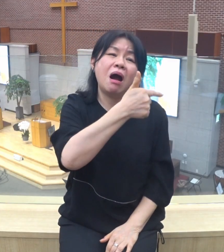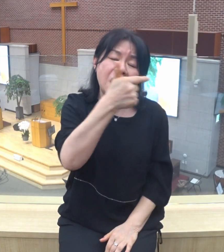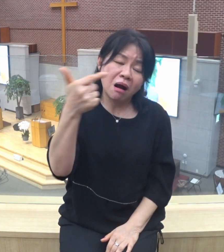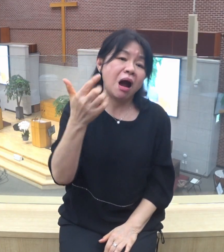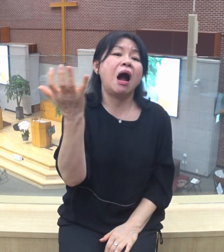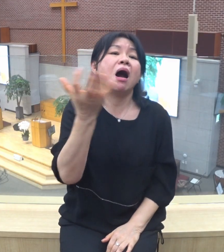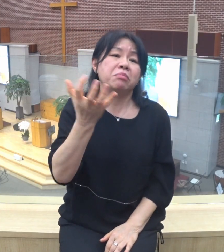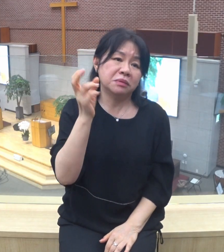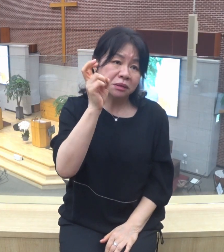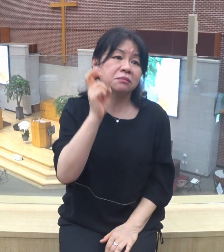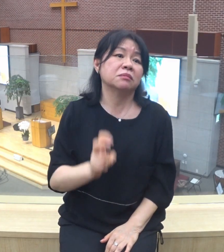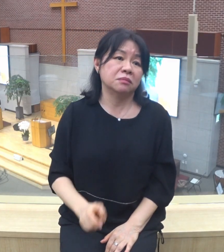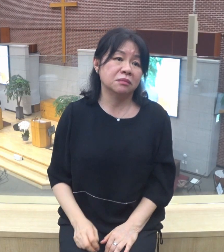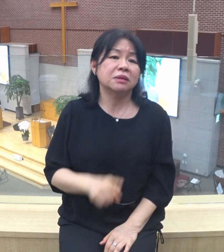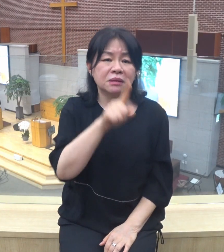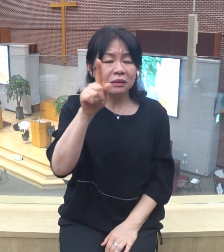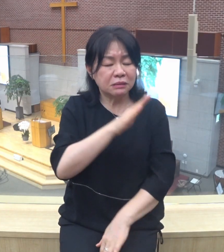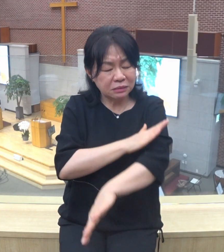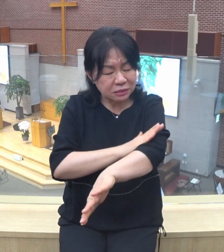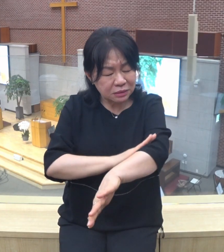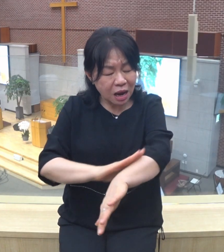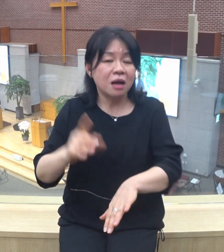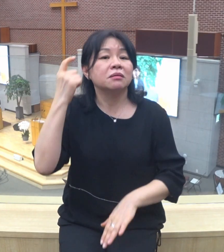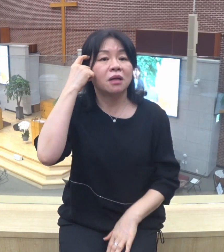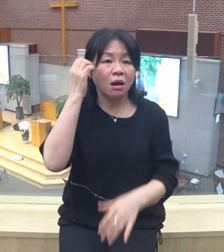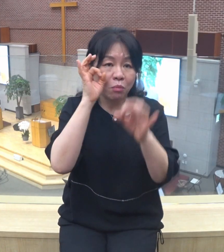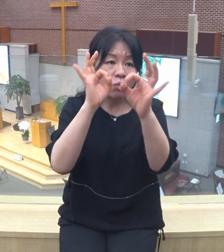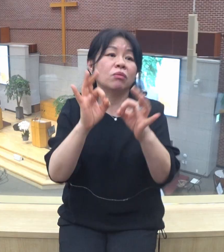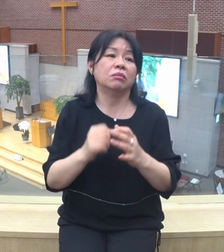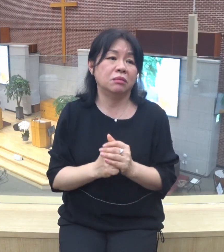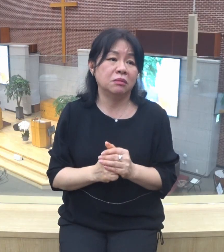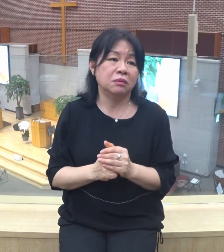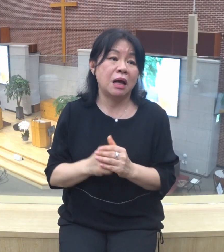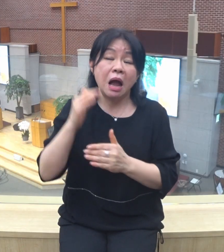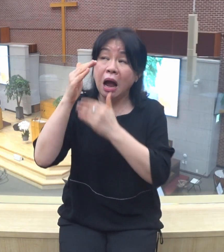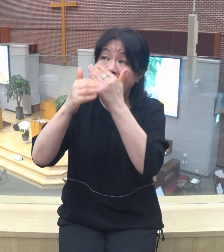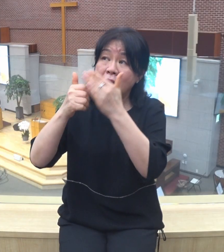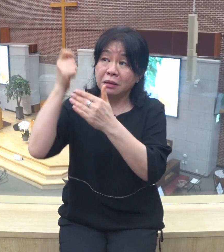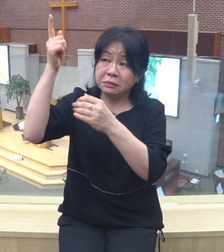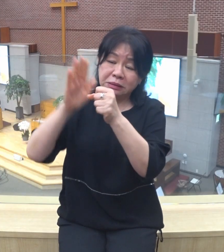것입니다. 자, 그러면 하나님의 사랑의 눈으로